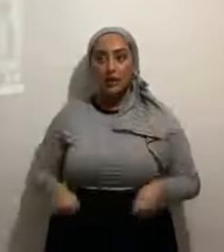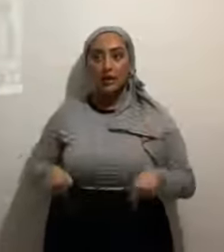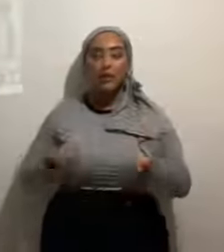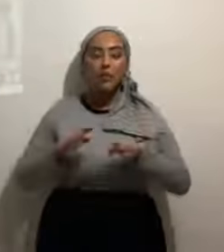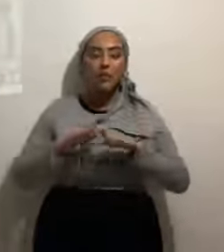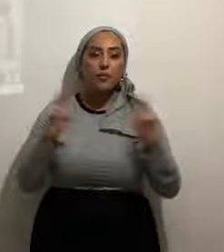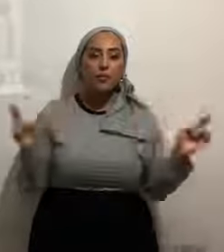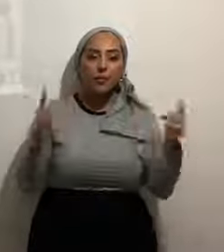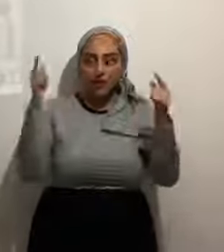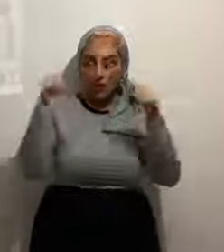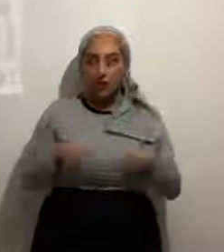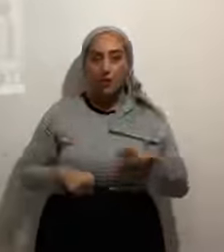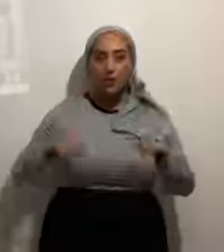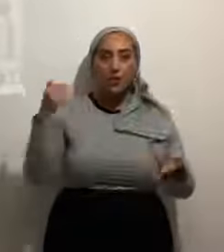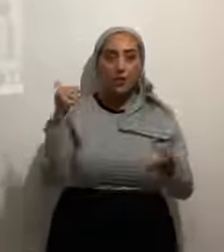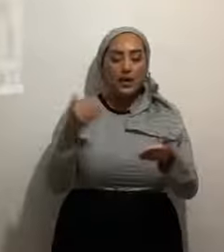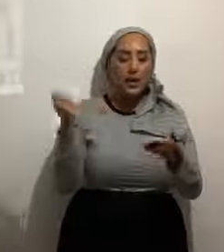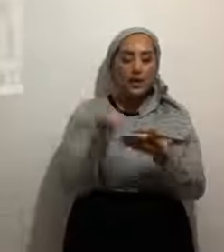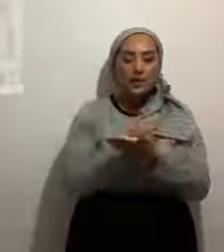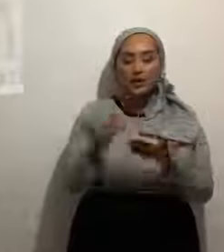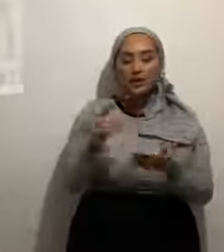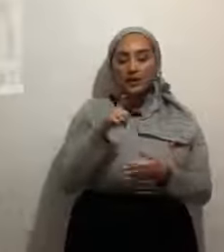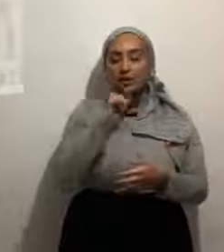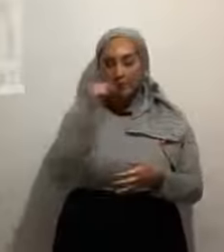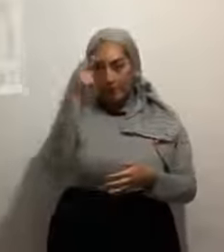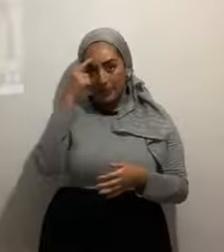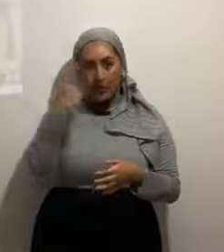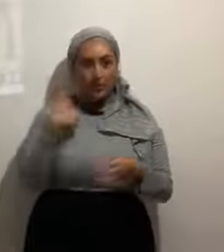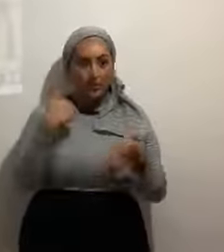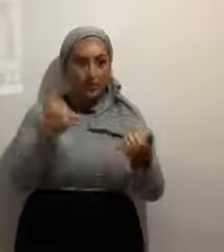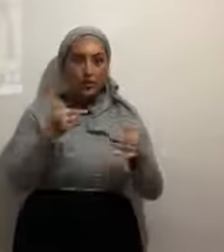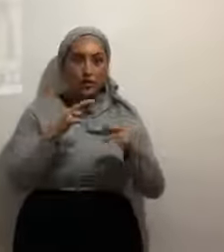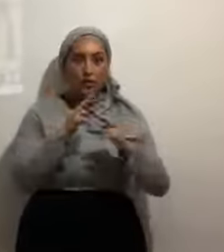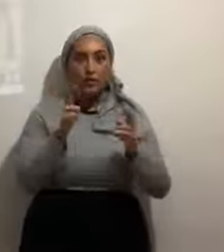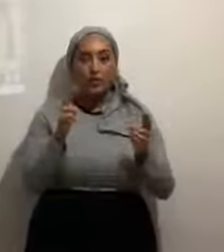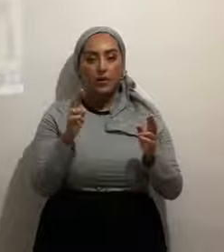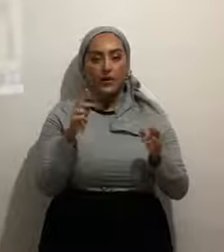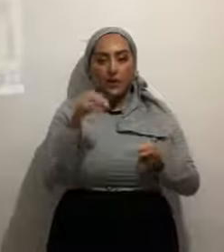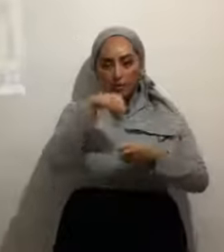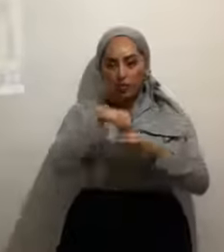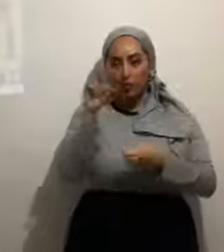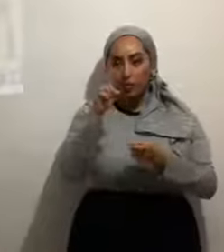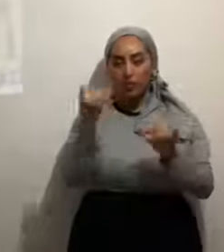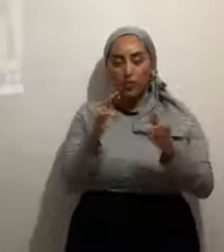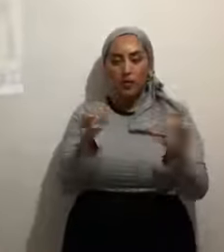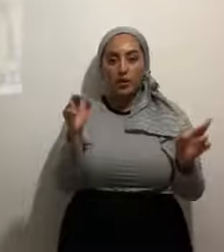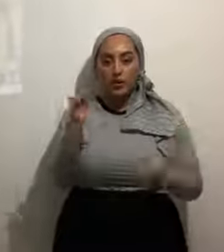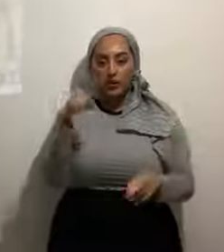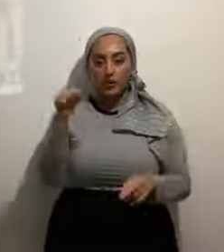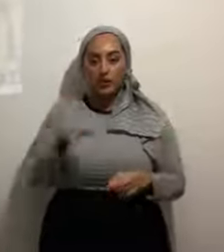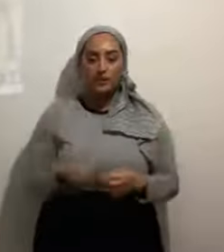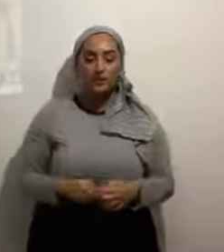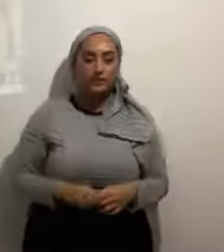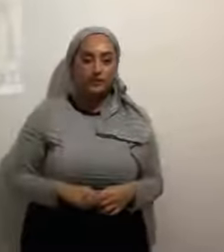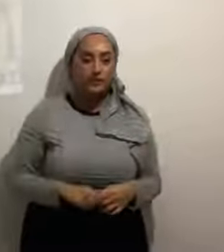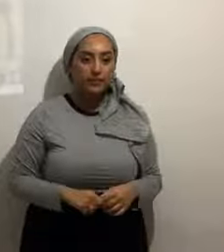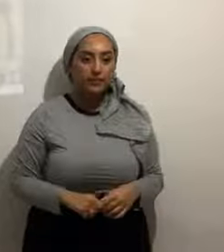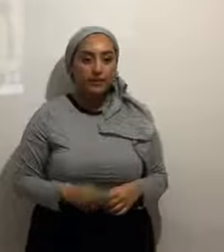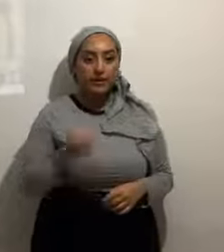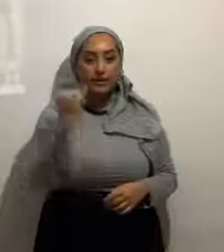Él viene ya, se está acercando todo. ¿No crees que ya estamos bien metidos en Apocalipsis? Pues claro que sí. El que diga que no está loco, pues